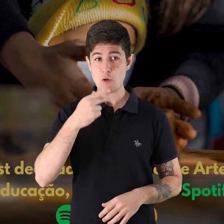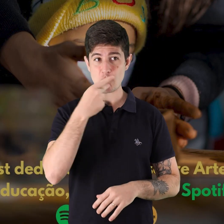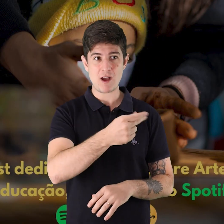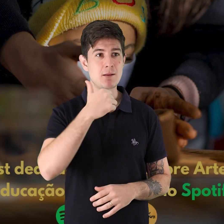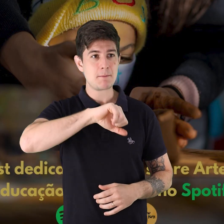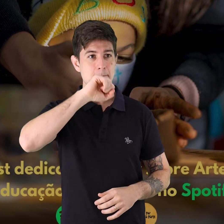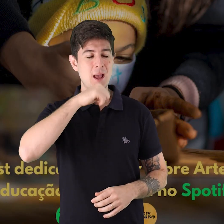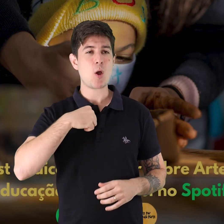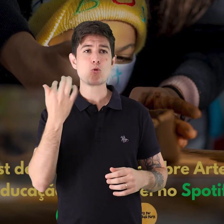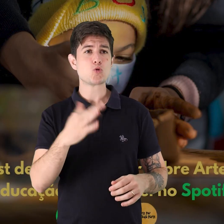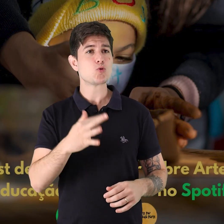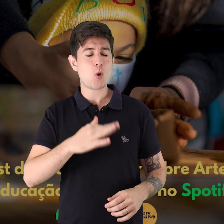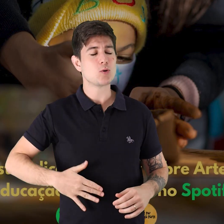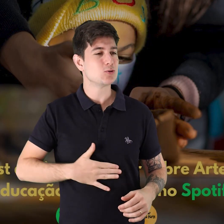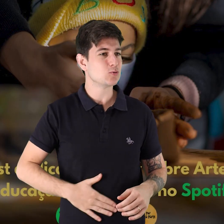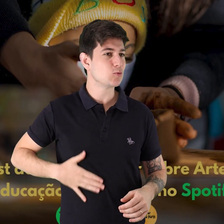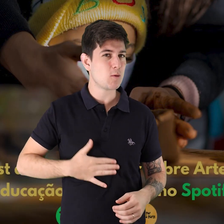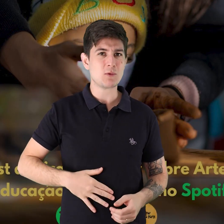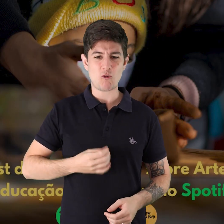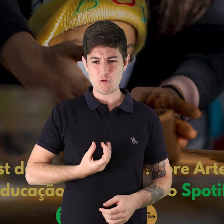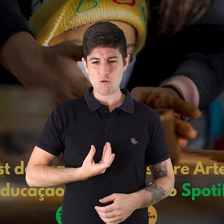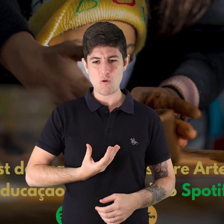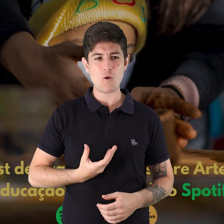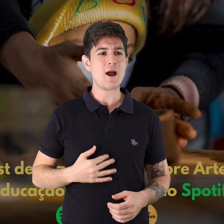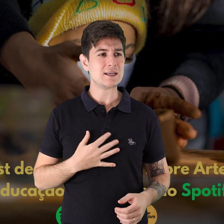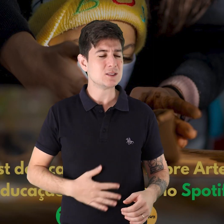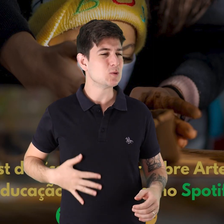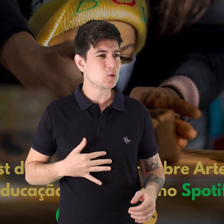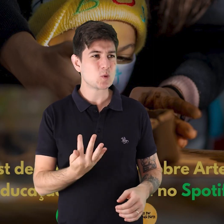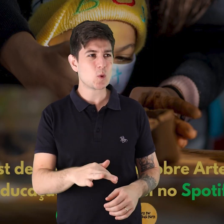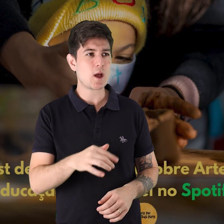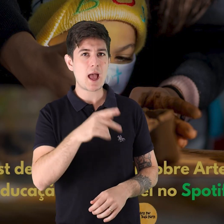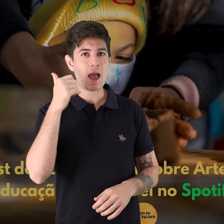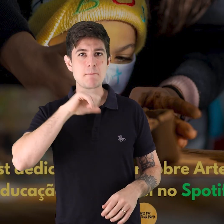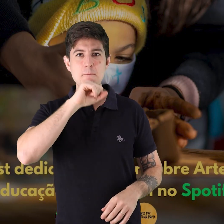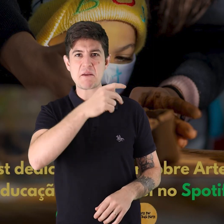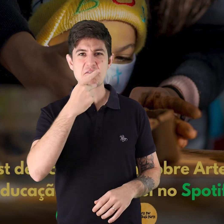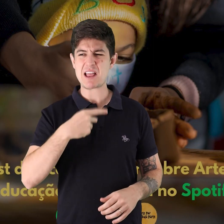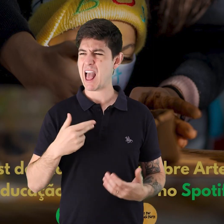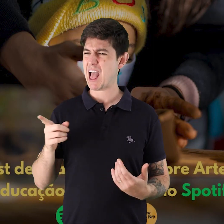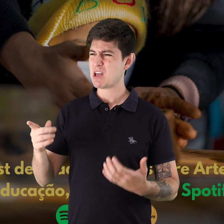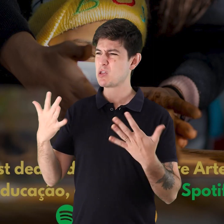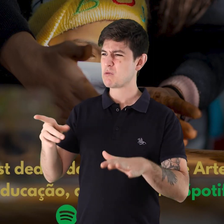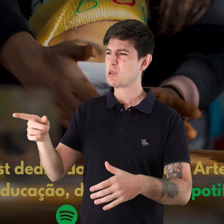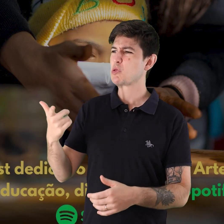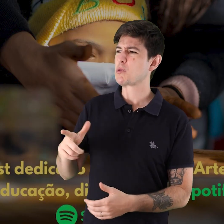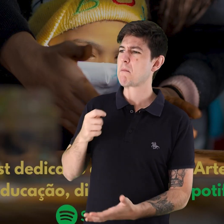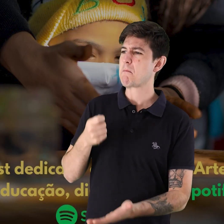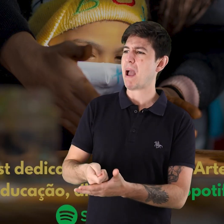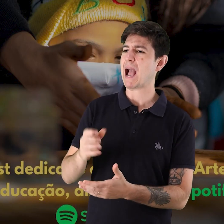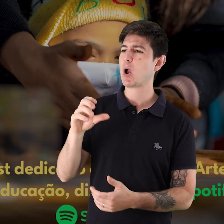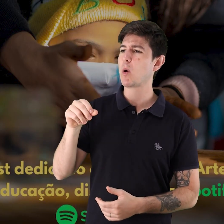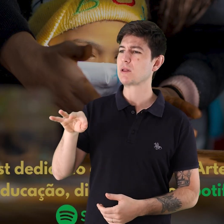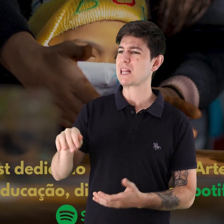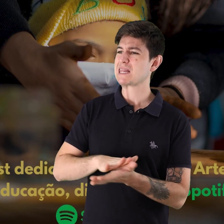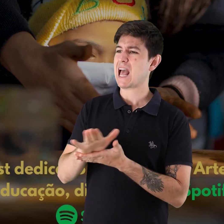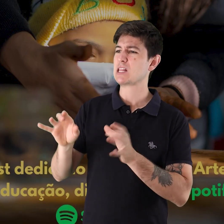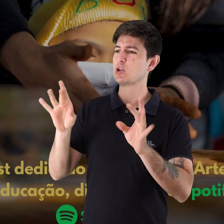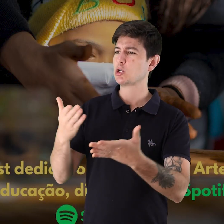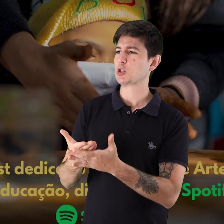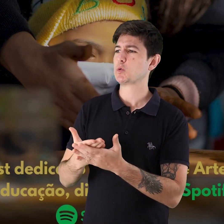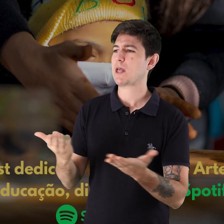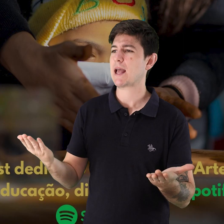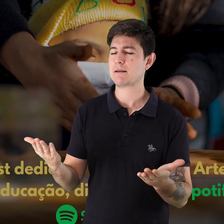minha mãe, eu tô com dor no estômago. Ela tem azia, sente dor no estômago, e aí ela falou assim, a minha mãe fala assim para mim, mas você não tem conta para pagar, você só